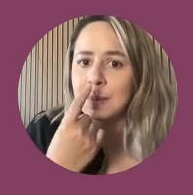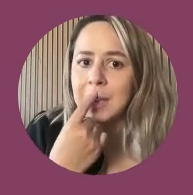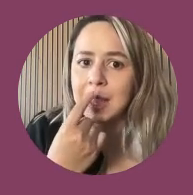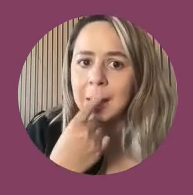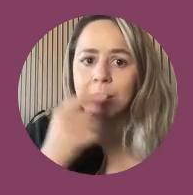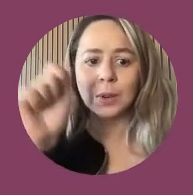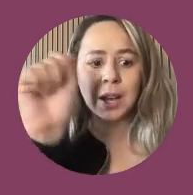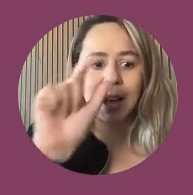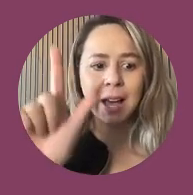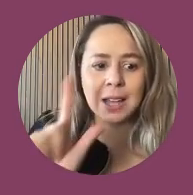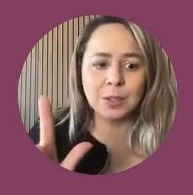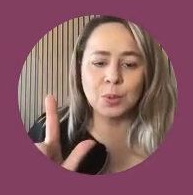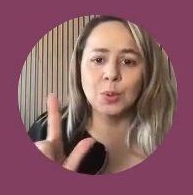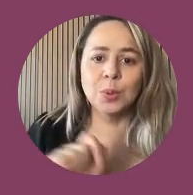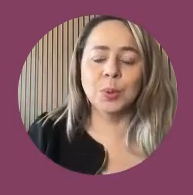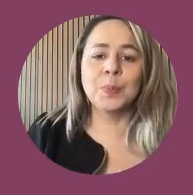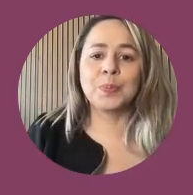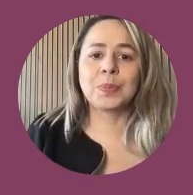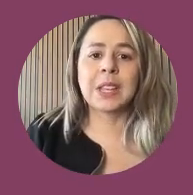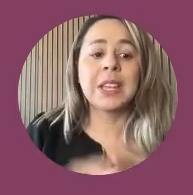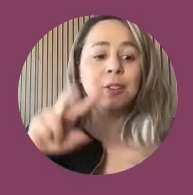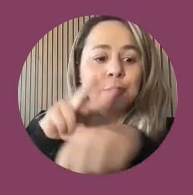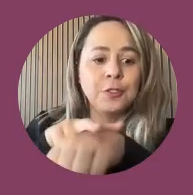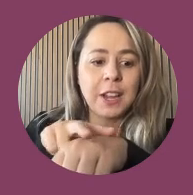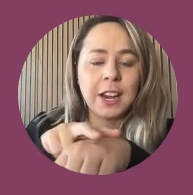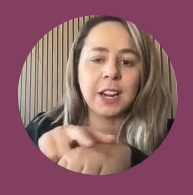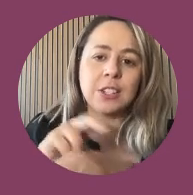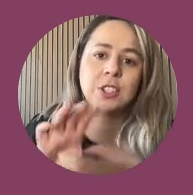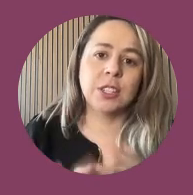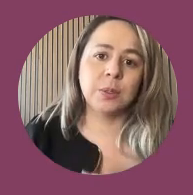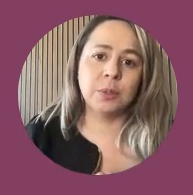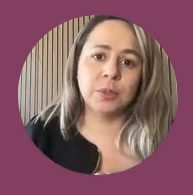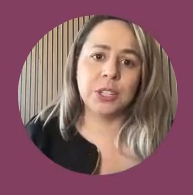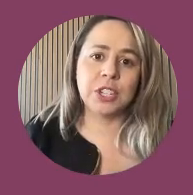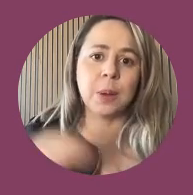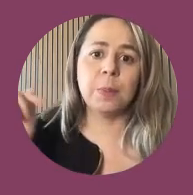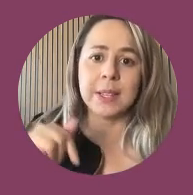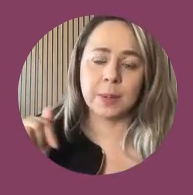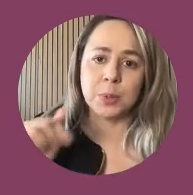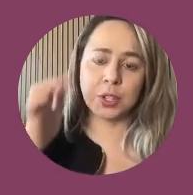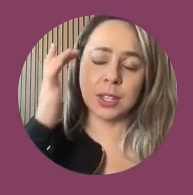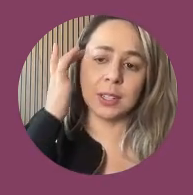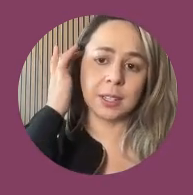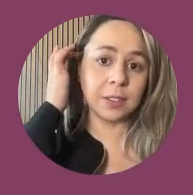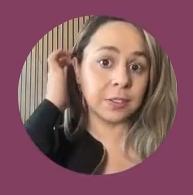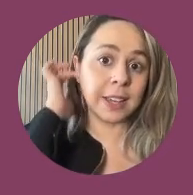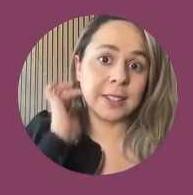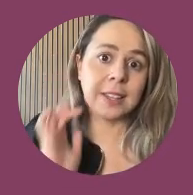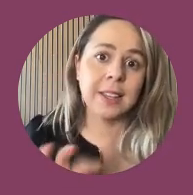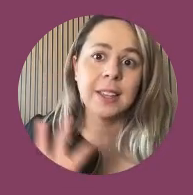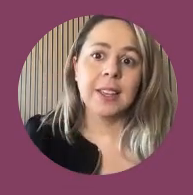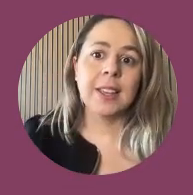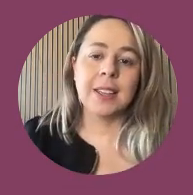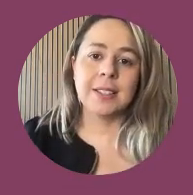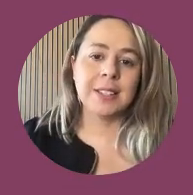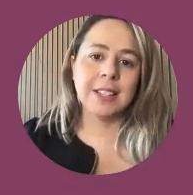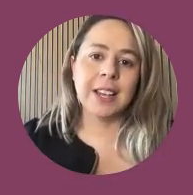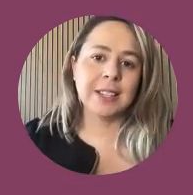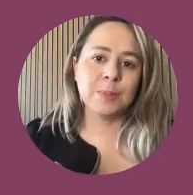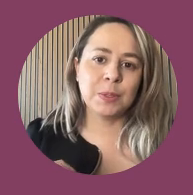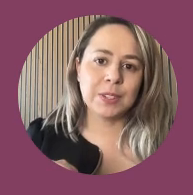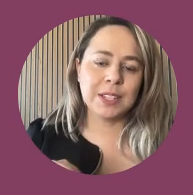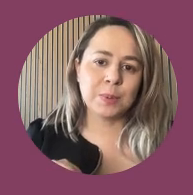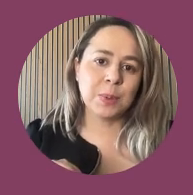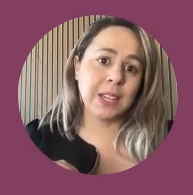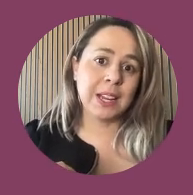exemplo, vermelho, azul, verde. Então, eu vou deixar essa apostila que vai ter esses